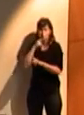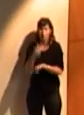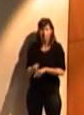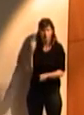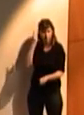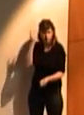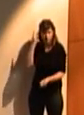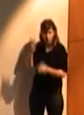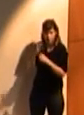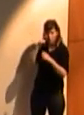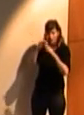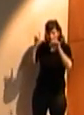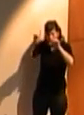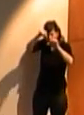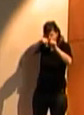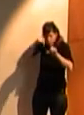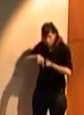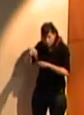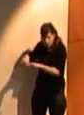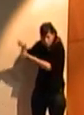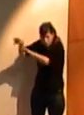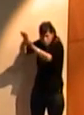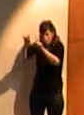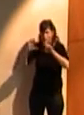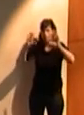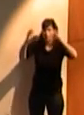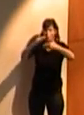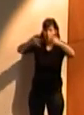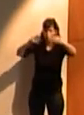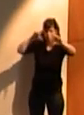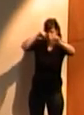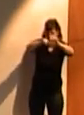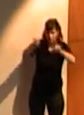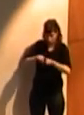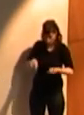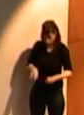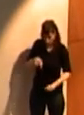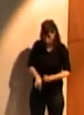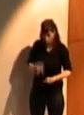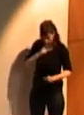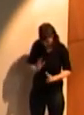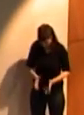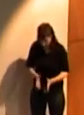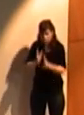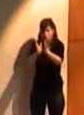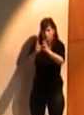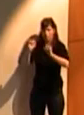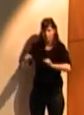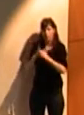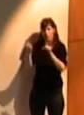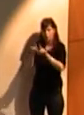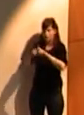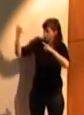multitude d'ouvertures ont été pratiquées dans les parois, mais également au sol pour permettre une meilleure communication. Et toujours avec une maîtrise de la lumière, donc des